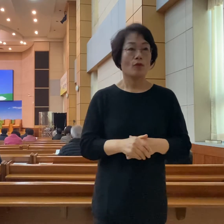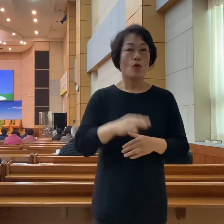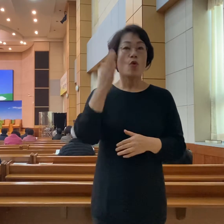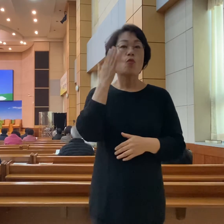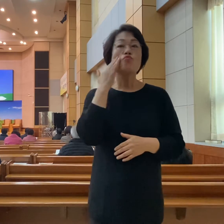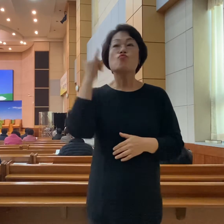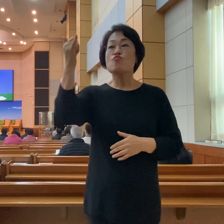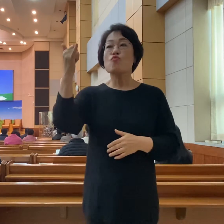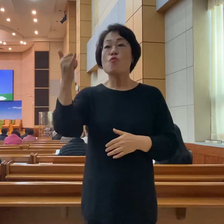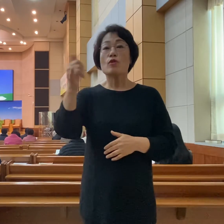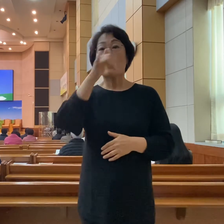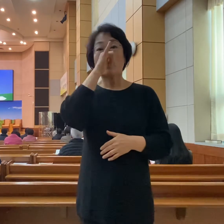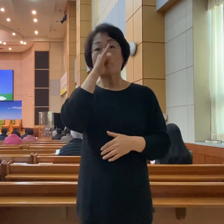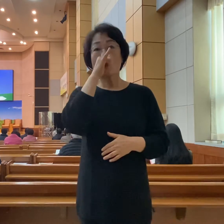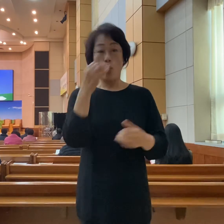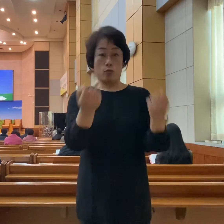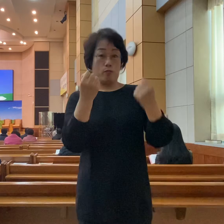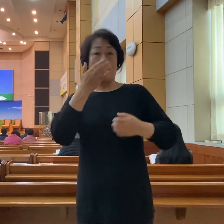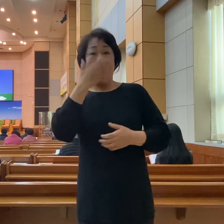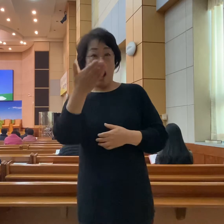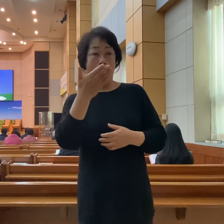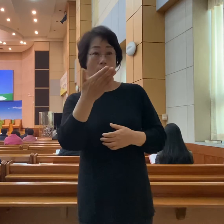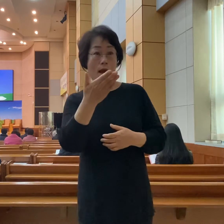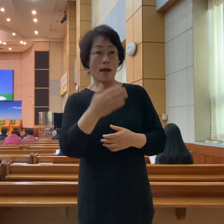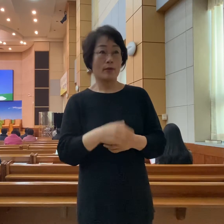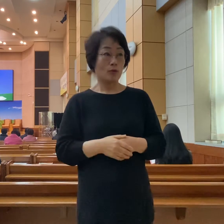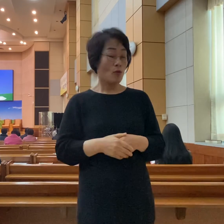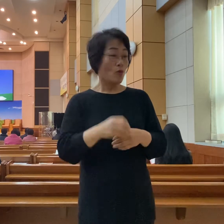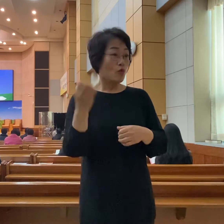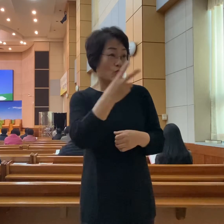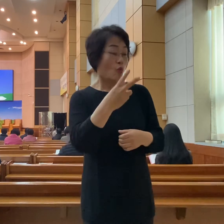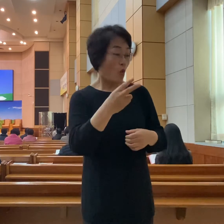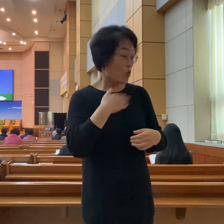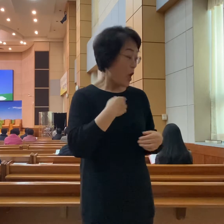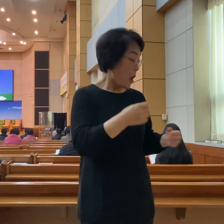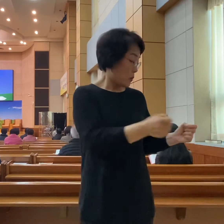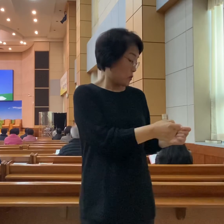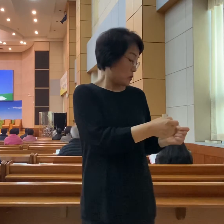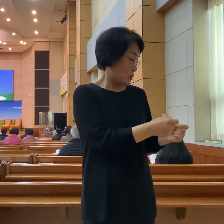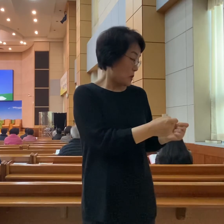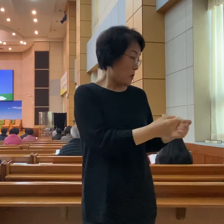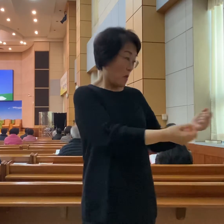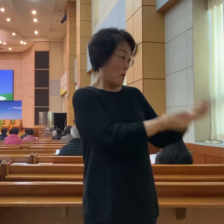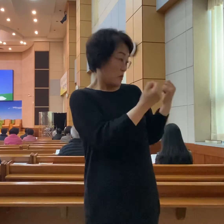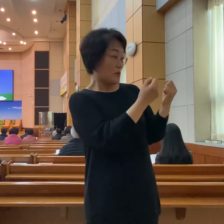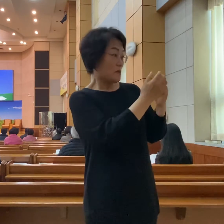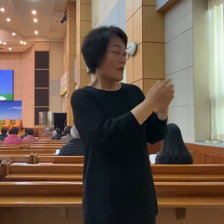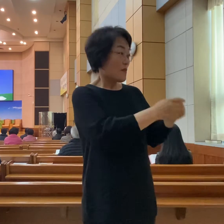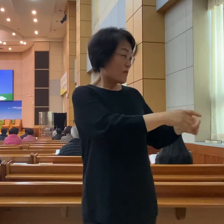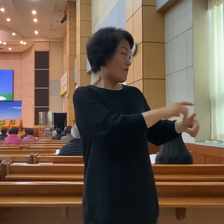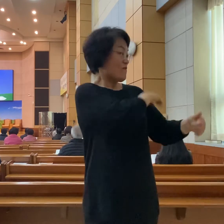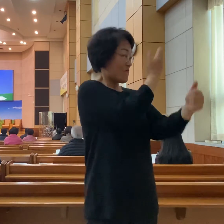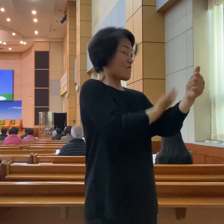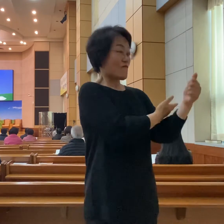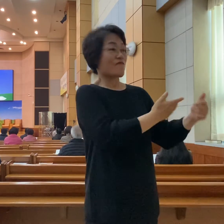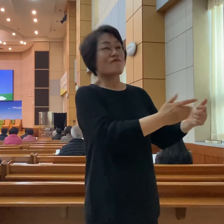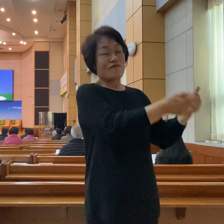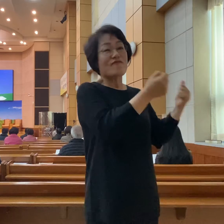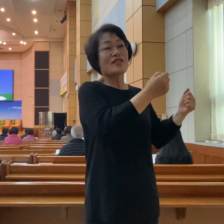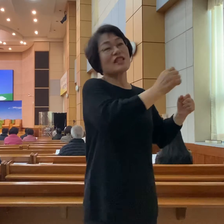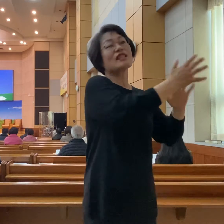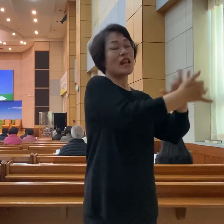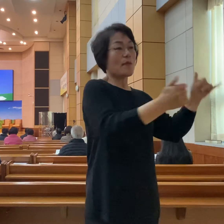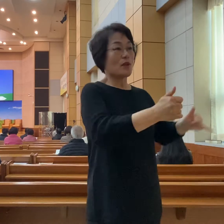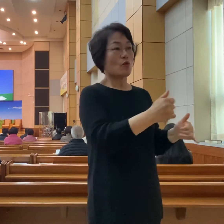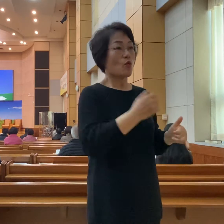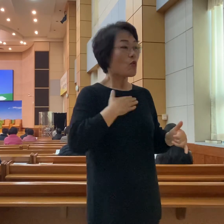부모님만 있어도 힘이 되죠. 좀 힘 있는 사람만 있어도 그래도 내가 어느 정도